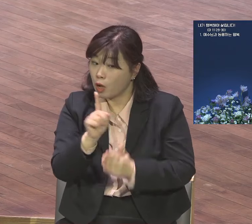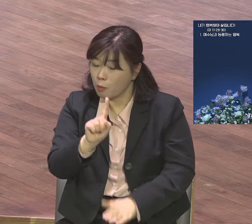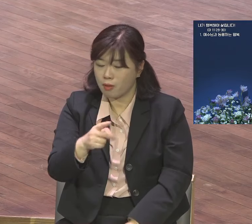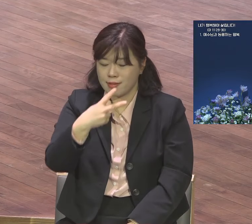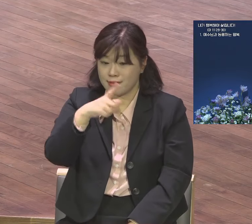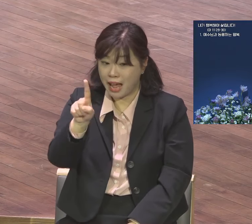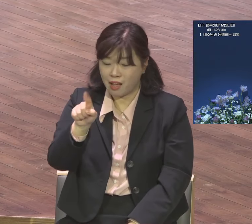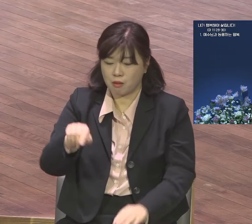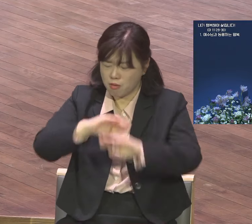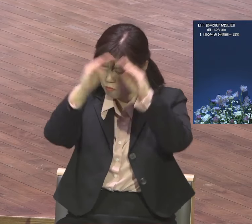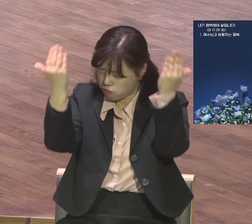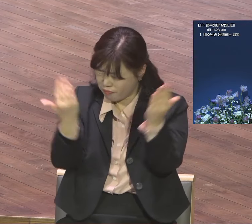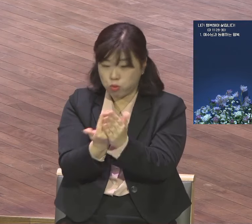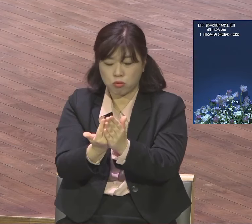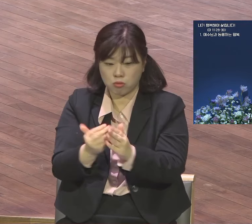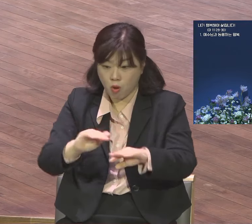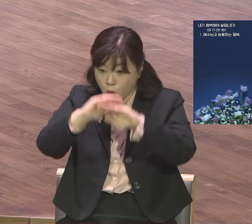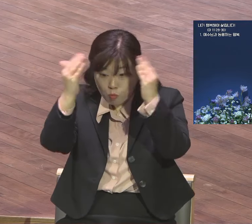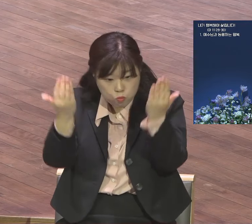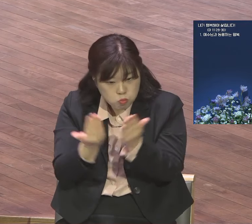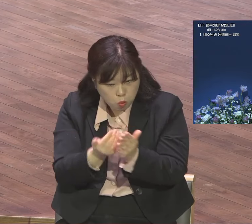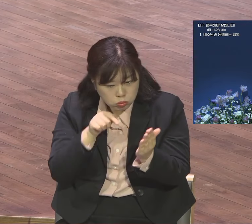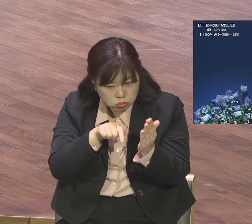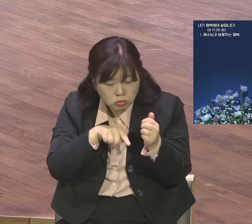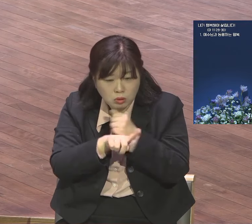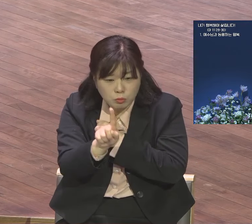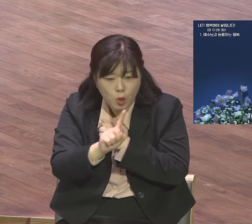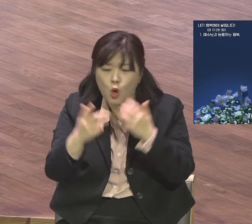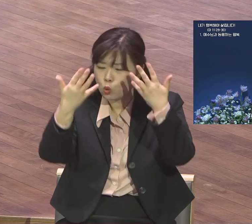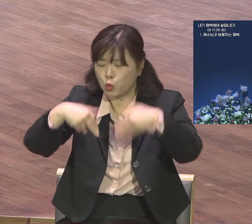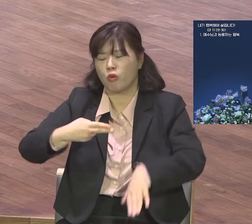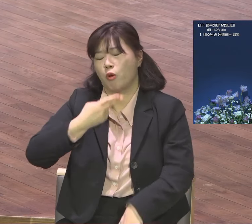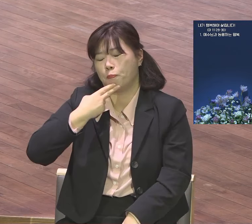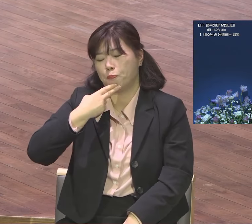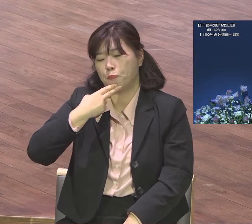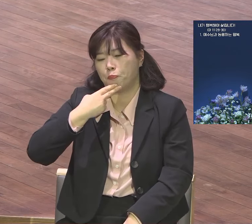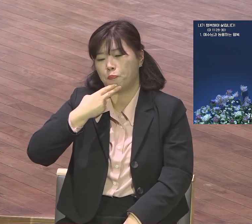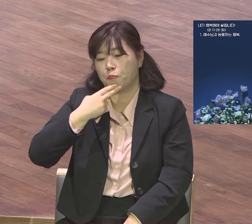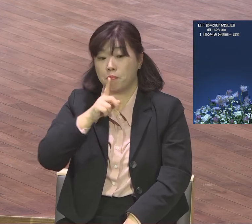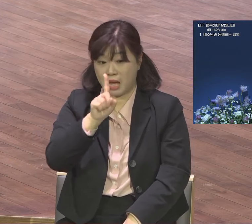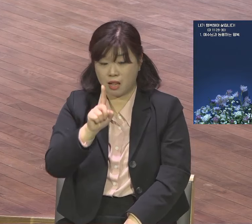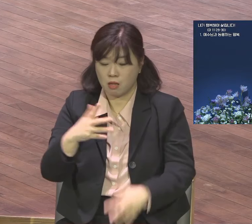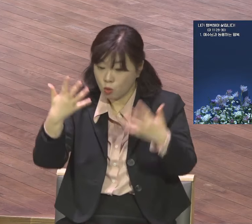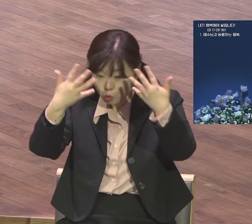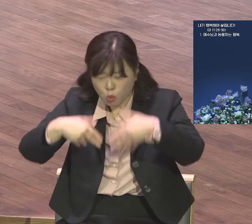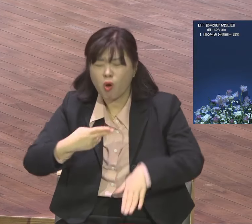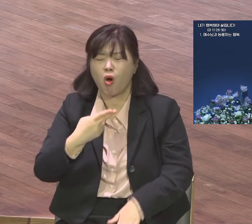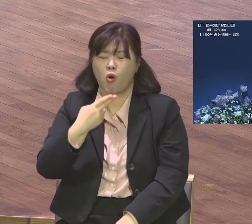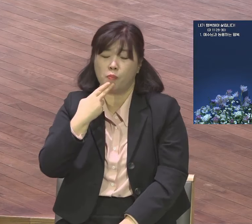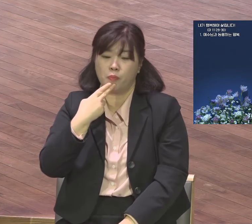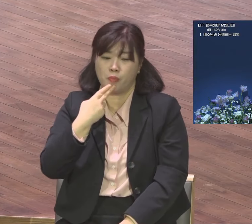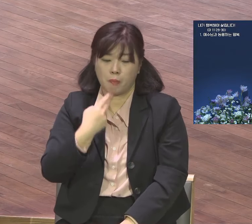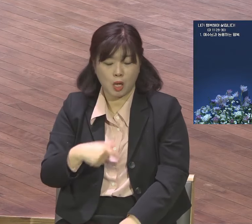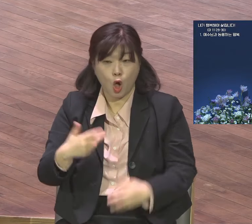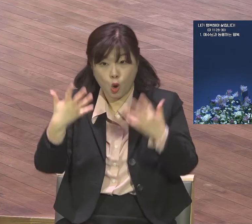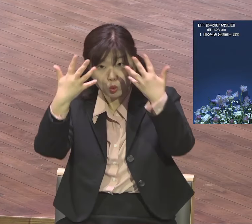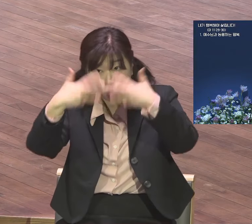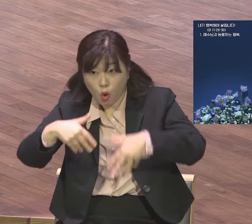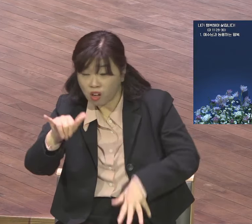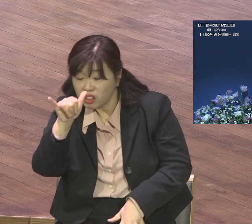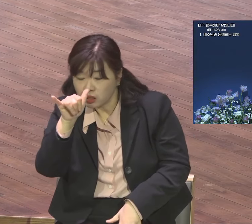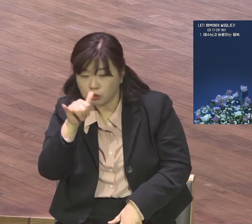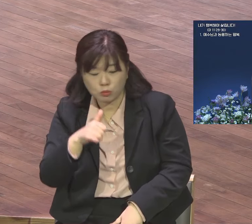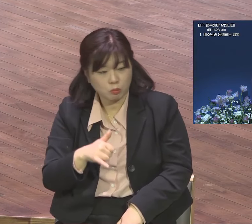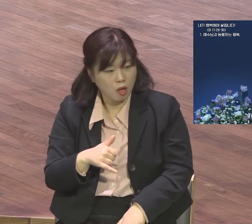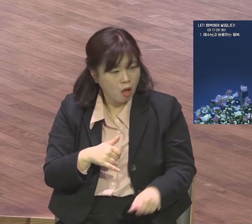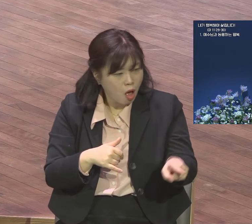되는지 모릅니다. 만약 무슨 조건이 제시되었다면 어떤 사람은 빠질 수도 있을 것입니다. 그런데